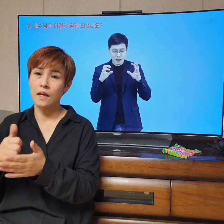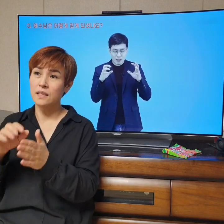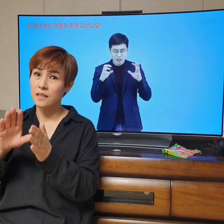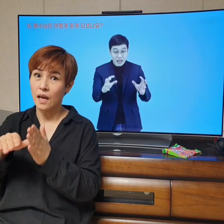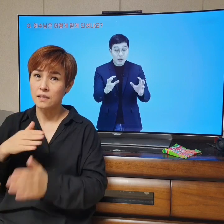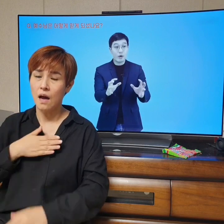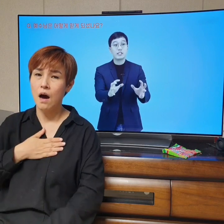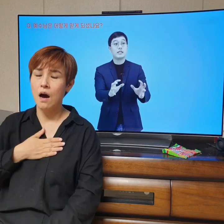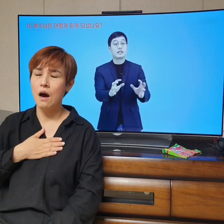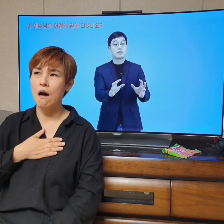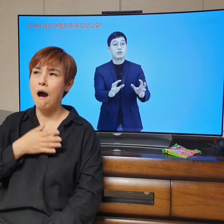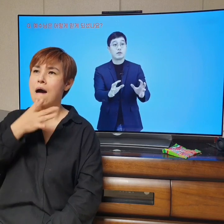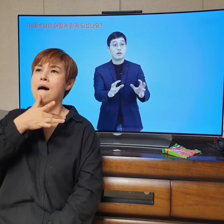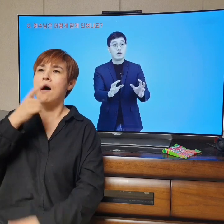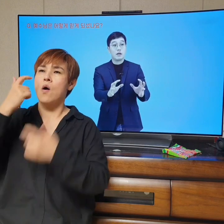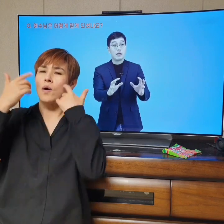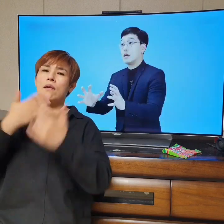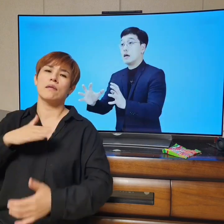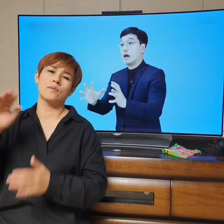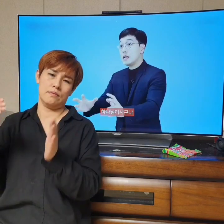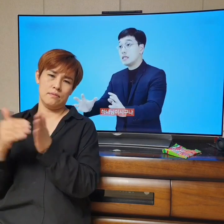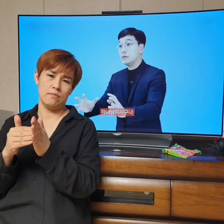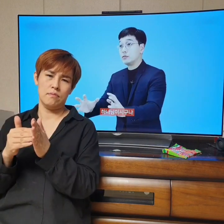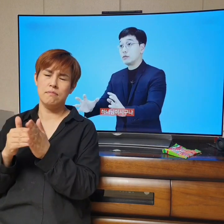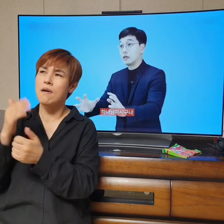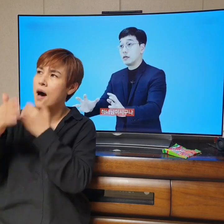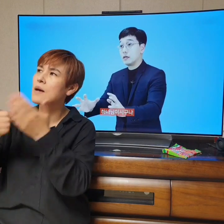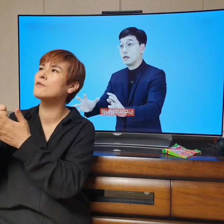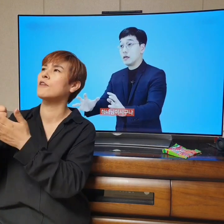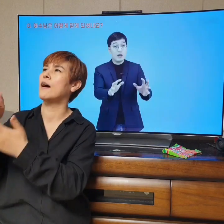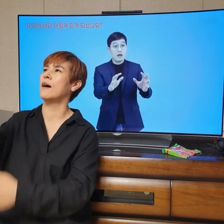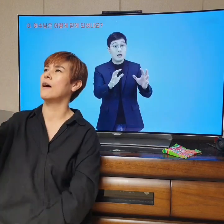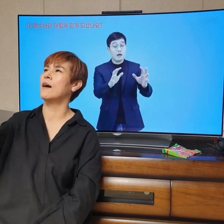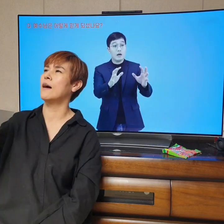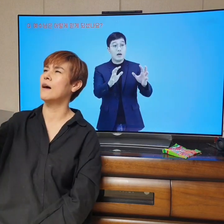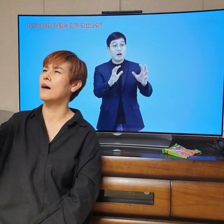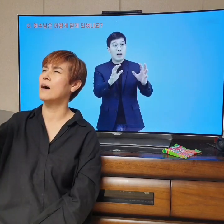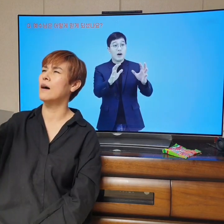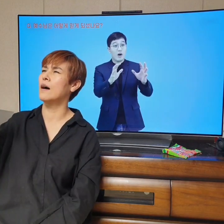제가 딱 확실히 알았어요. 하나님이시구나.